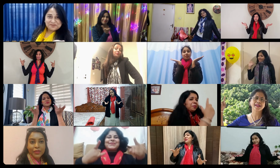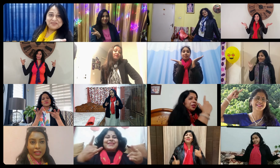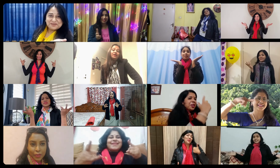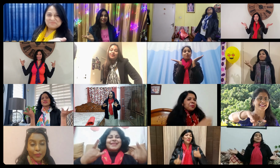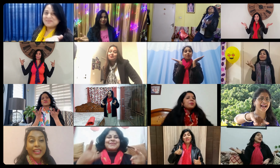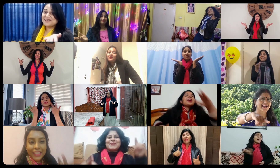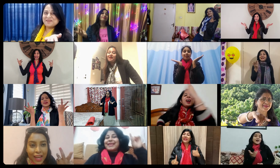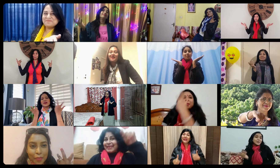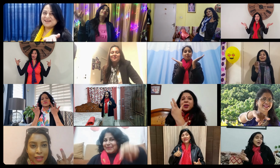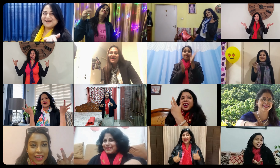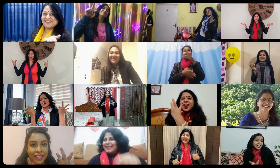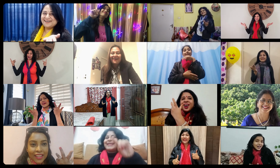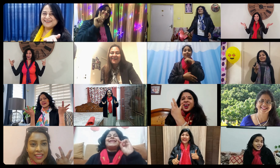आईजीबीवी में काबा,